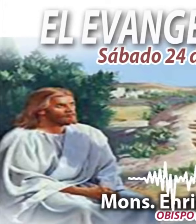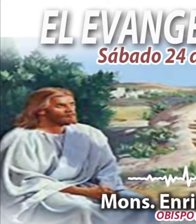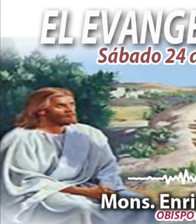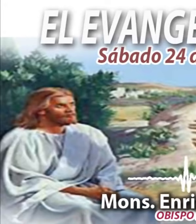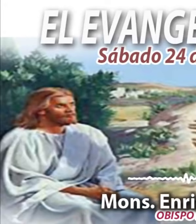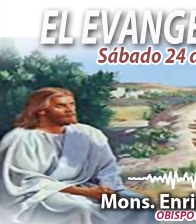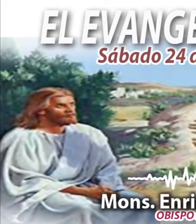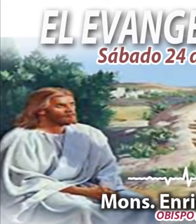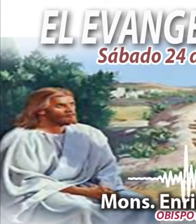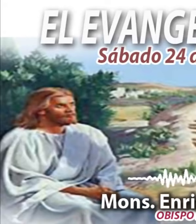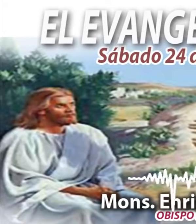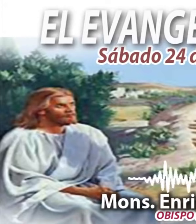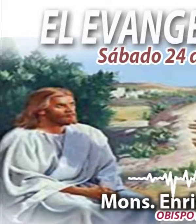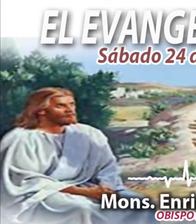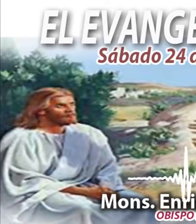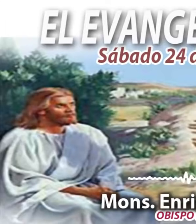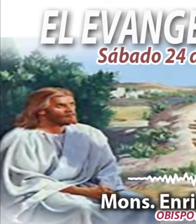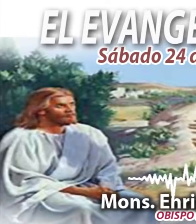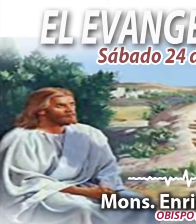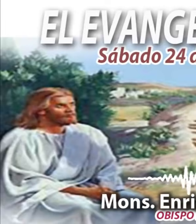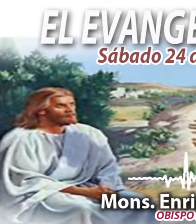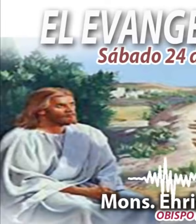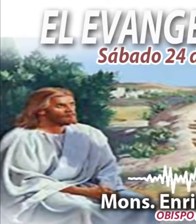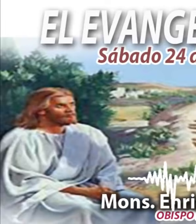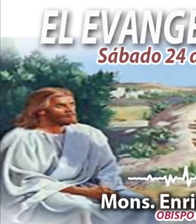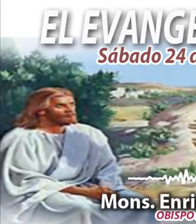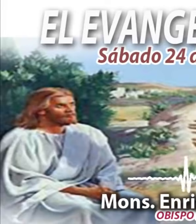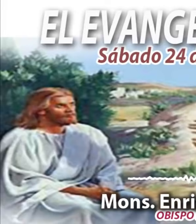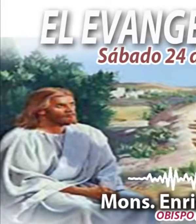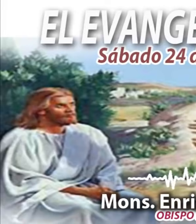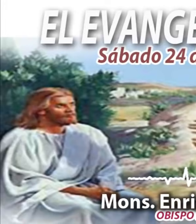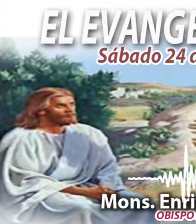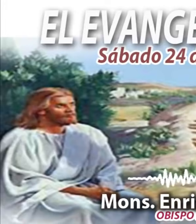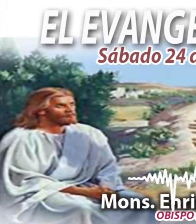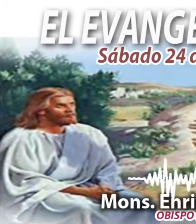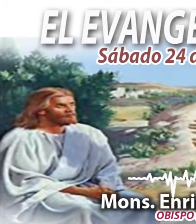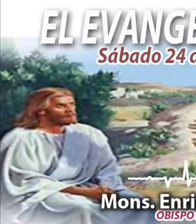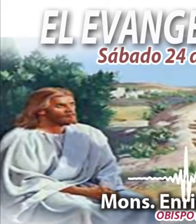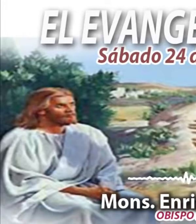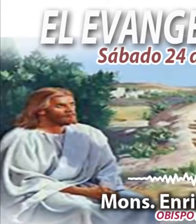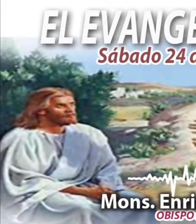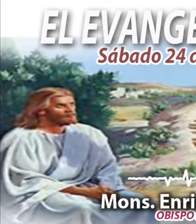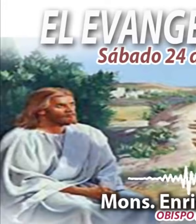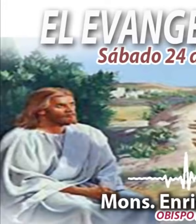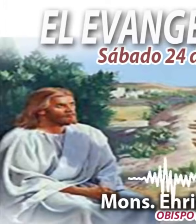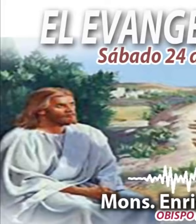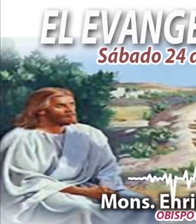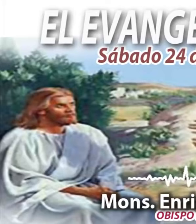Dispuso Dios en su sabiduría revelarse a sí mismo y dar a conocer el misterio de su voluntad.